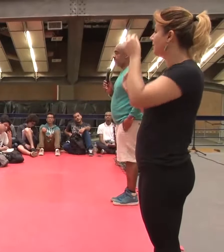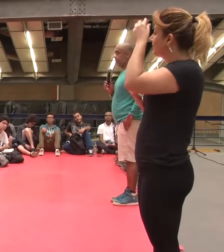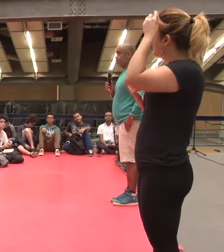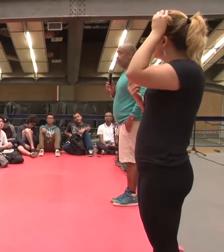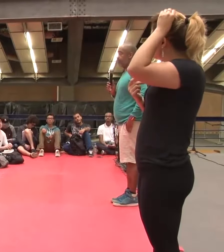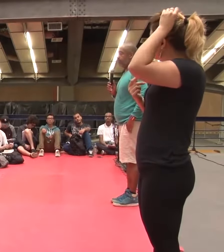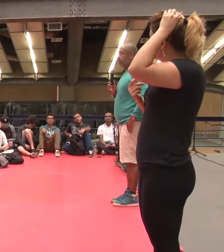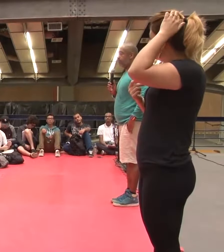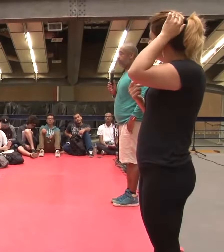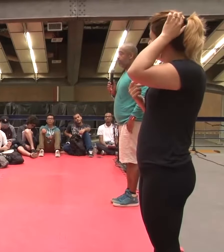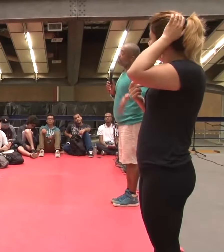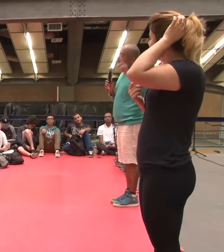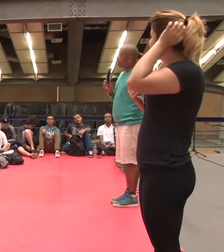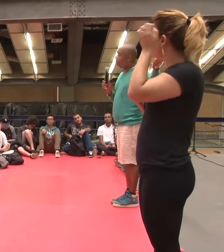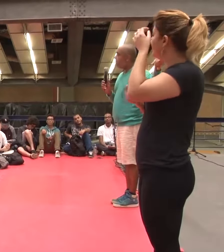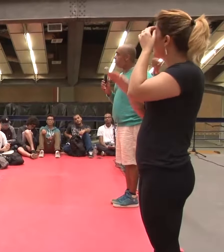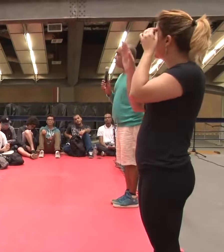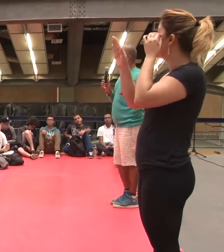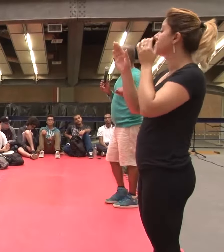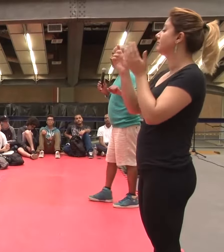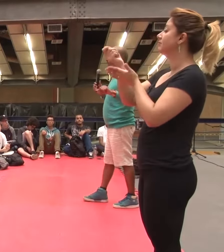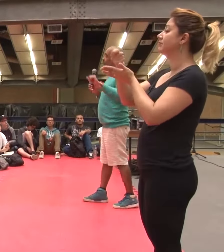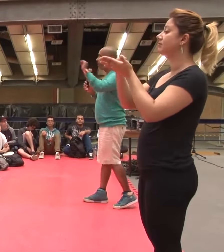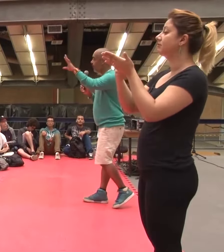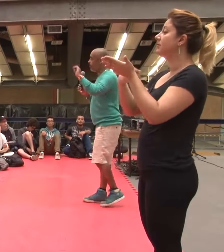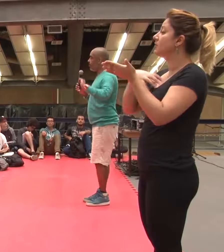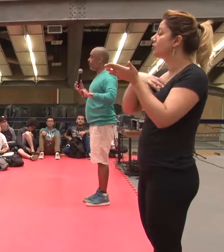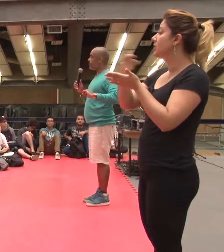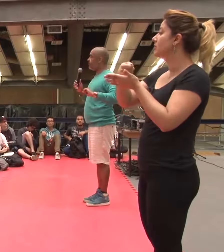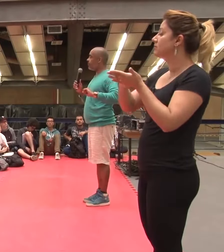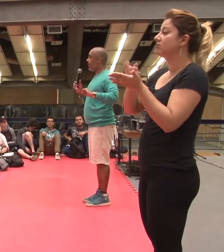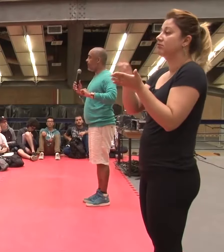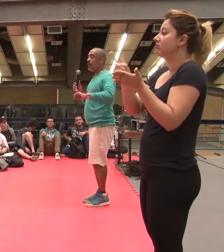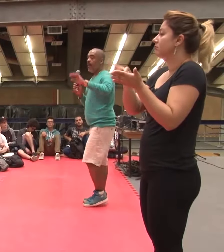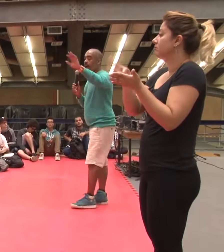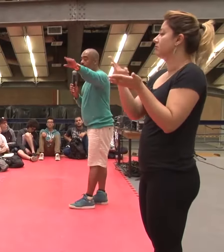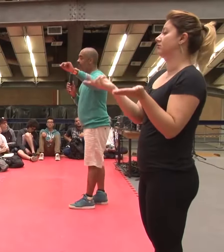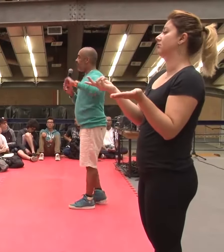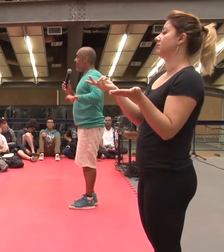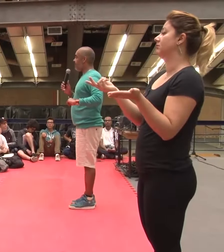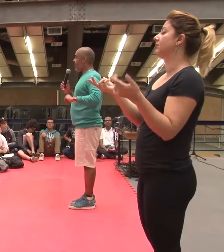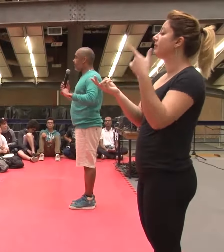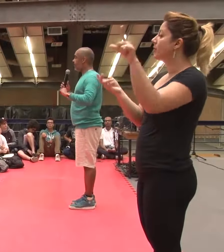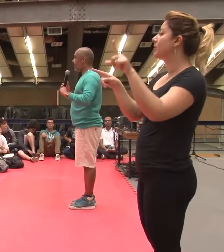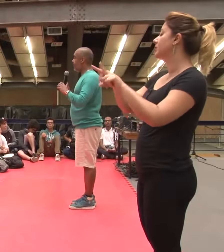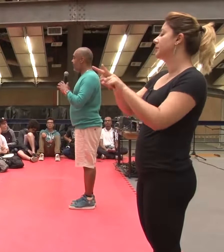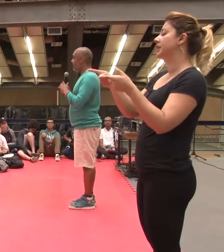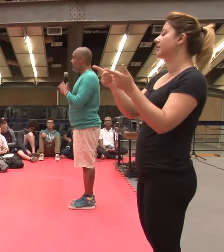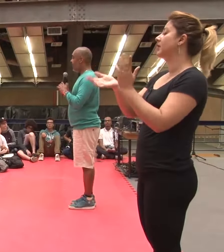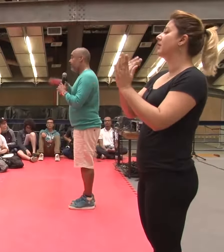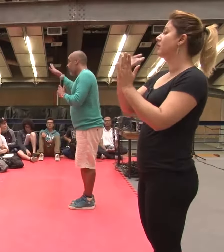amigos. Mas a biografia continua aí, o grande romance continua aí, a novela gráfica continua